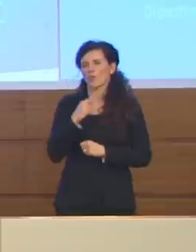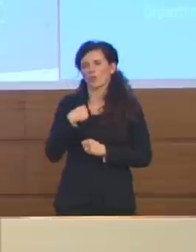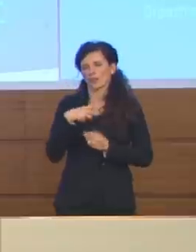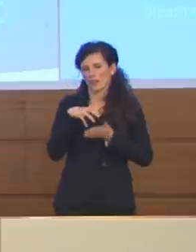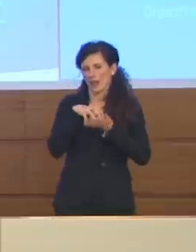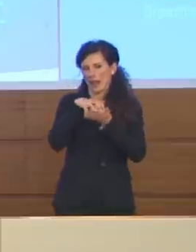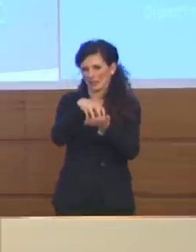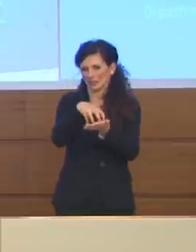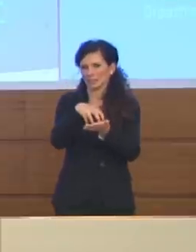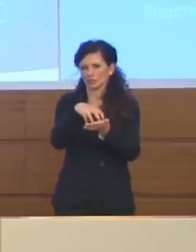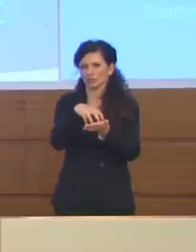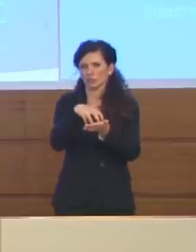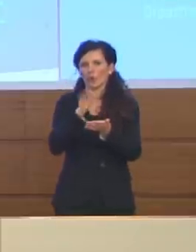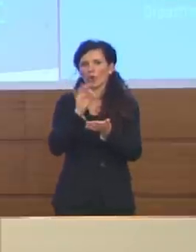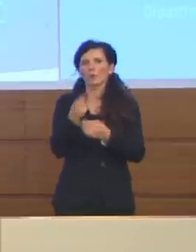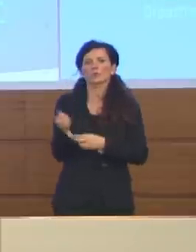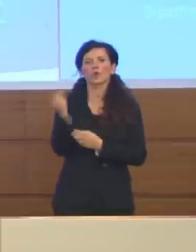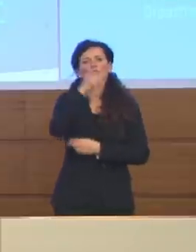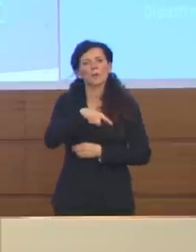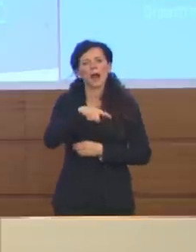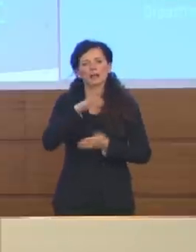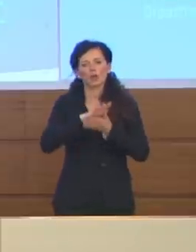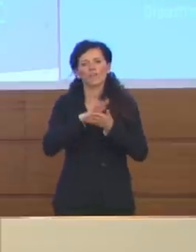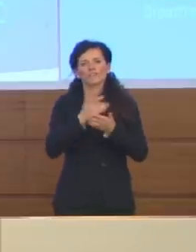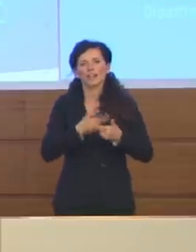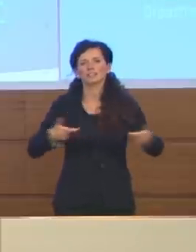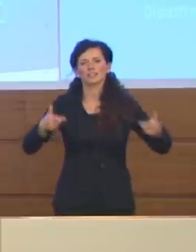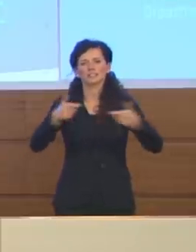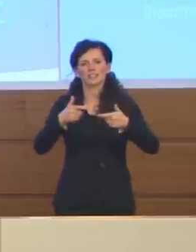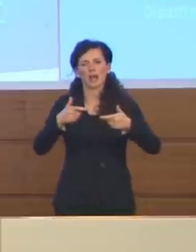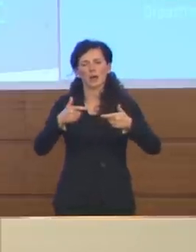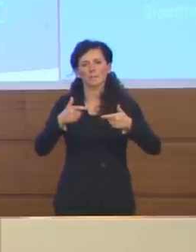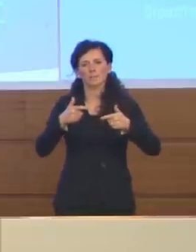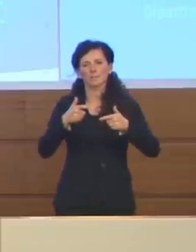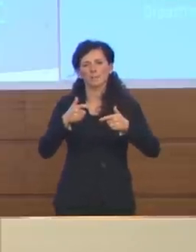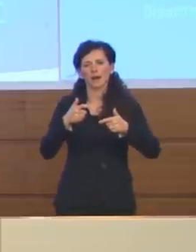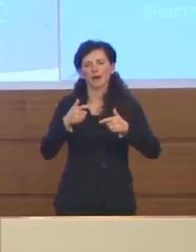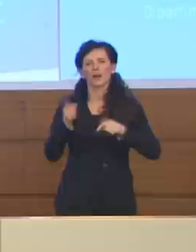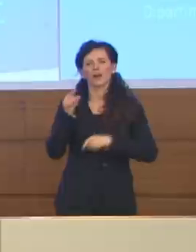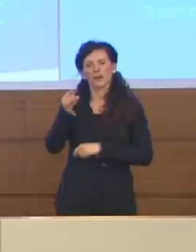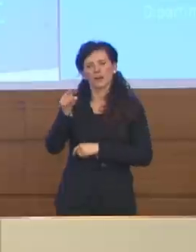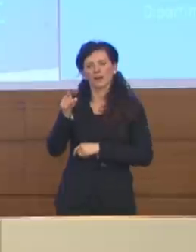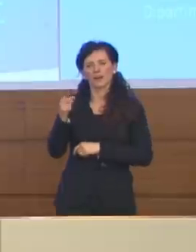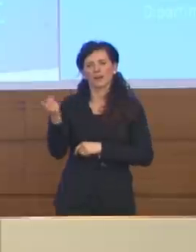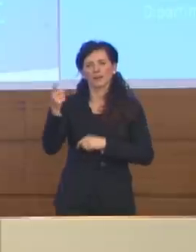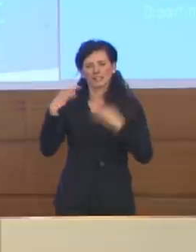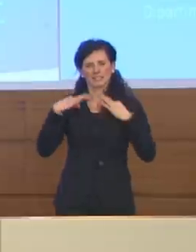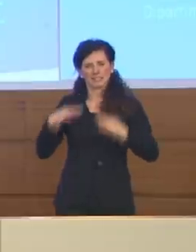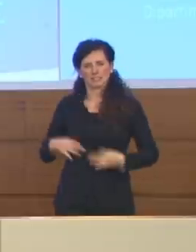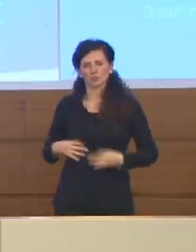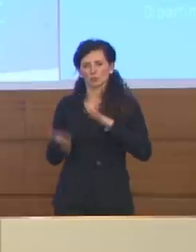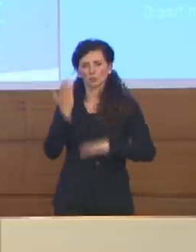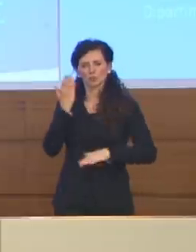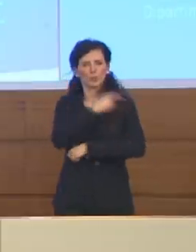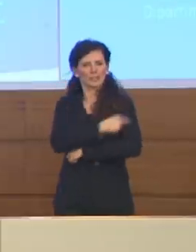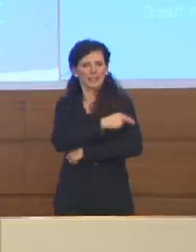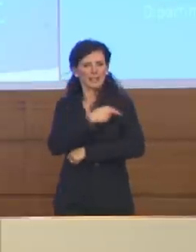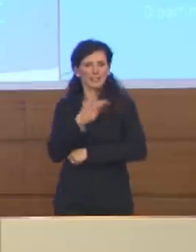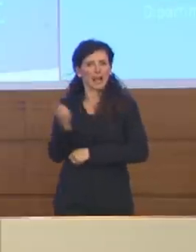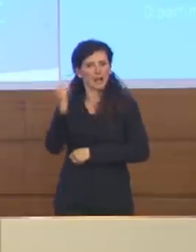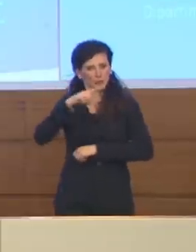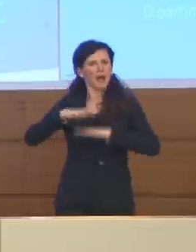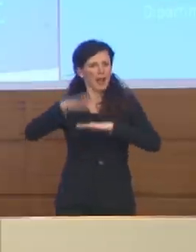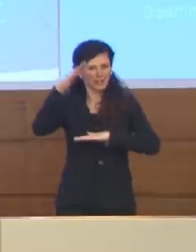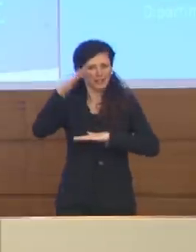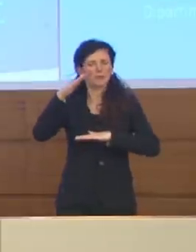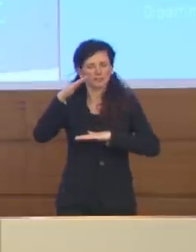di domani nella conferenza stampa che si terrà presso l'istituto superiore di sanità